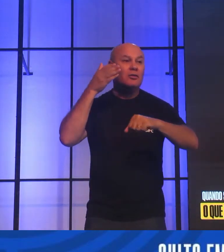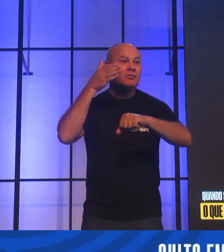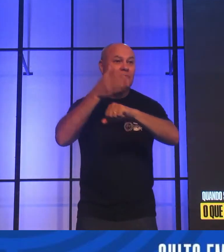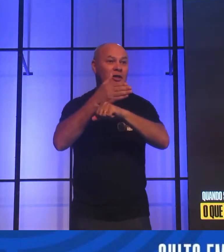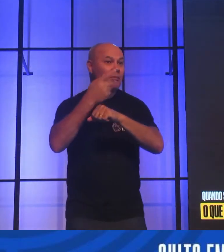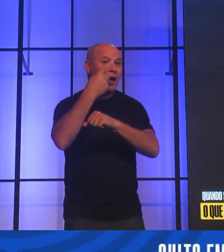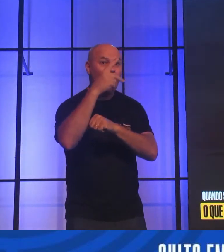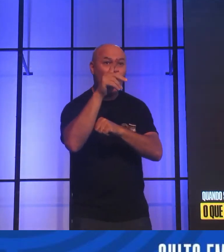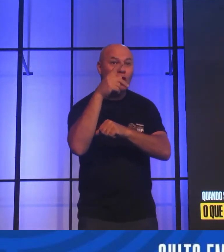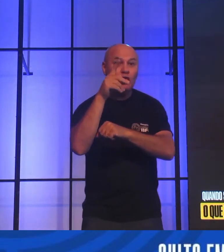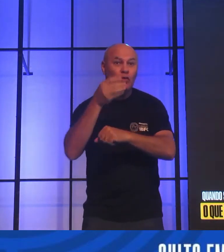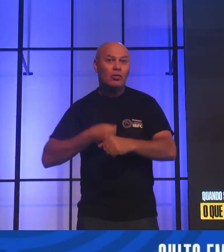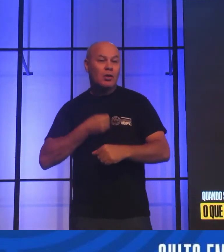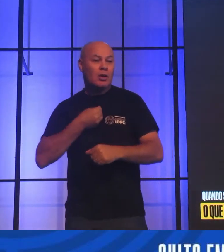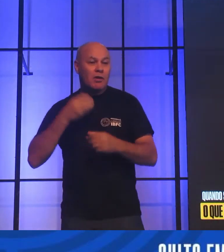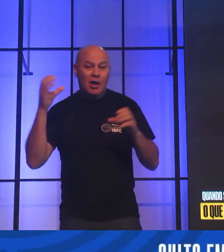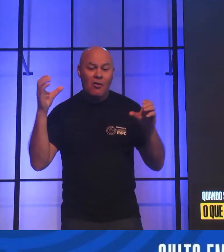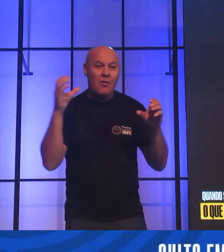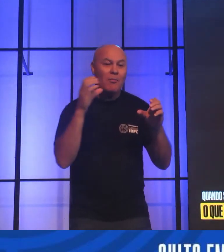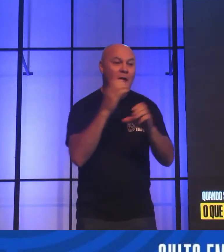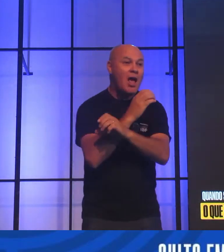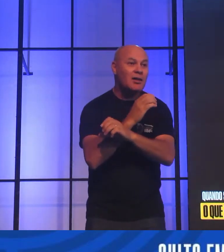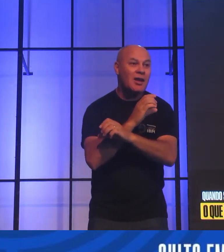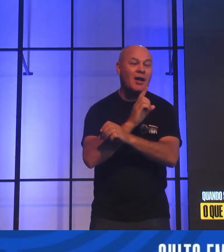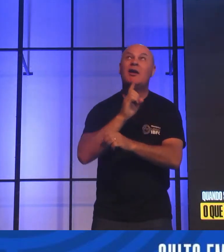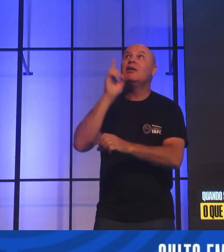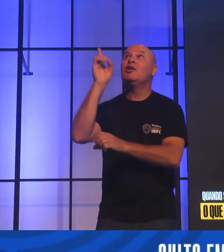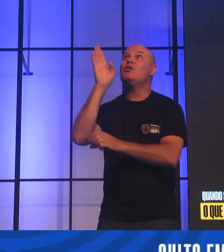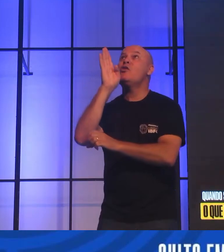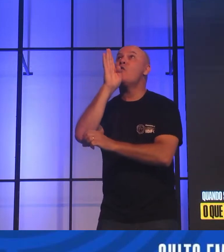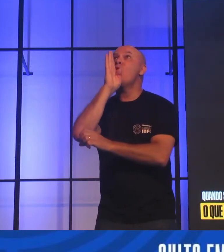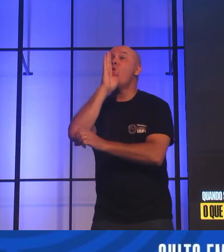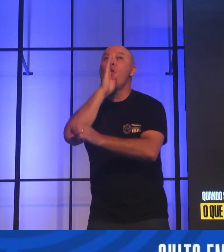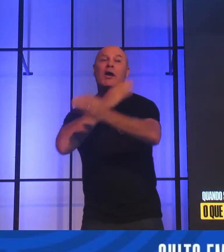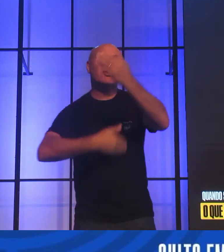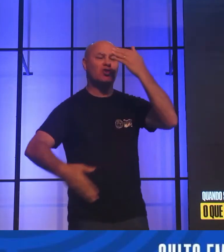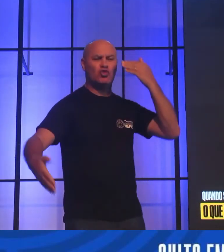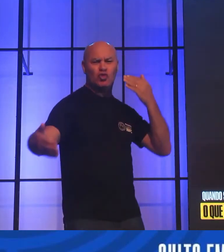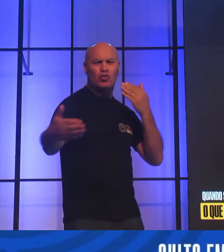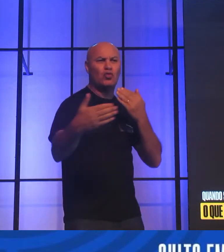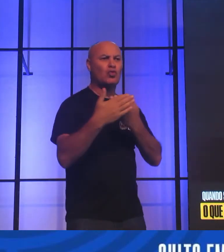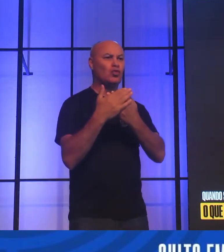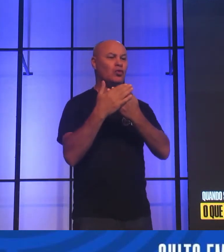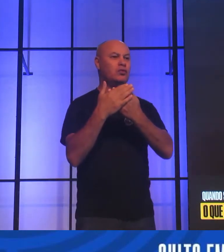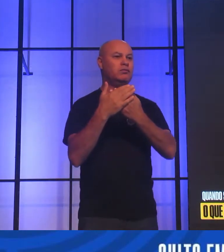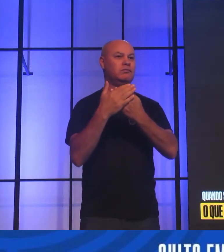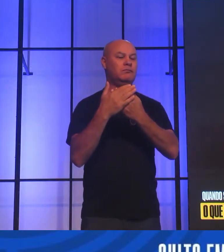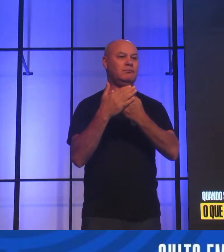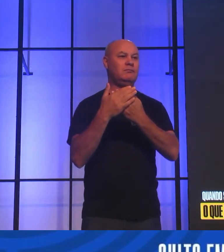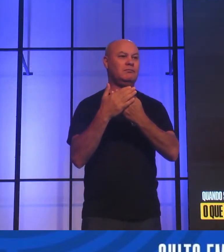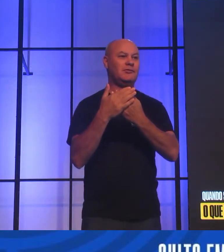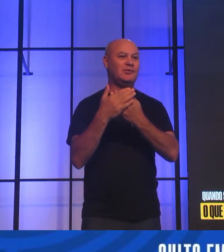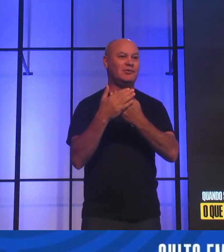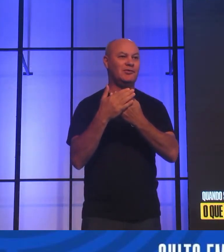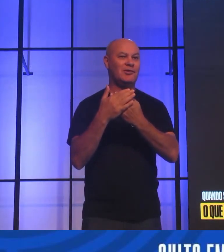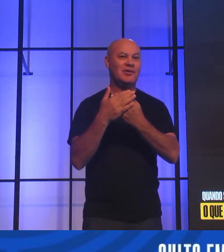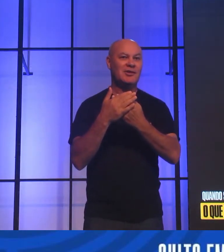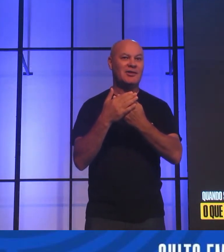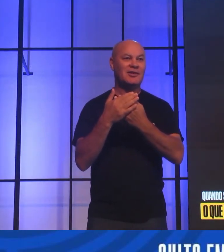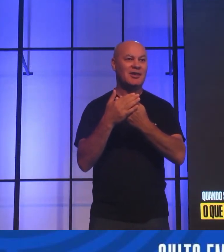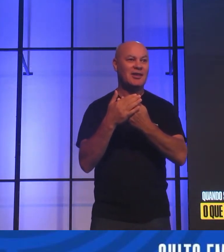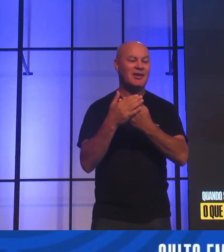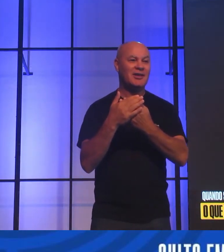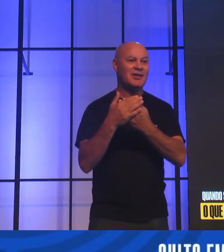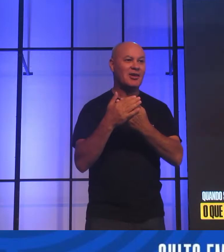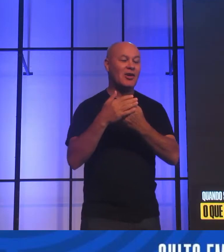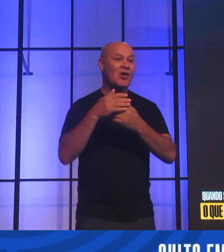todas. E ele diz: sabemos que Deus age em todas as coisas para quê? Para o bem.